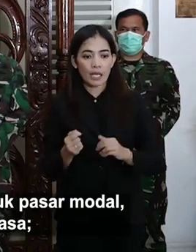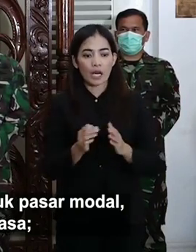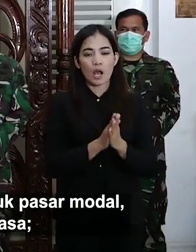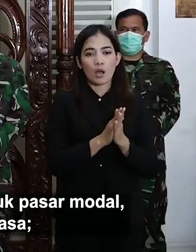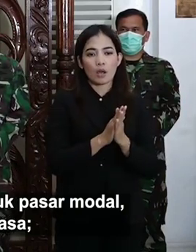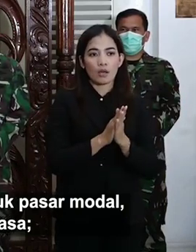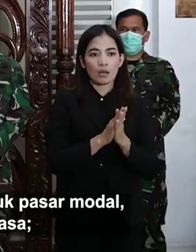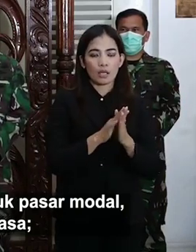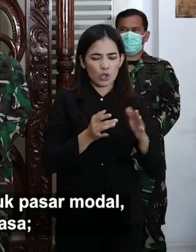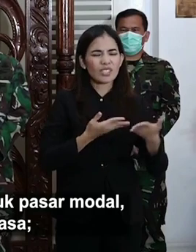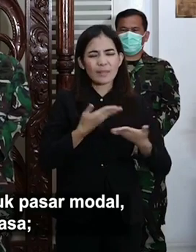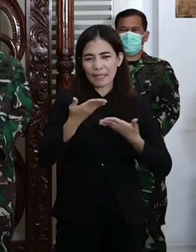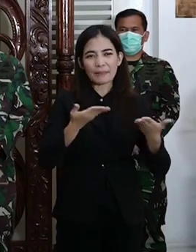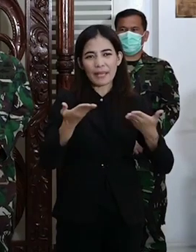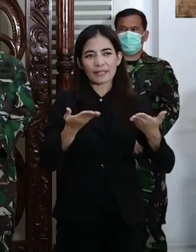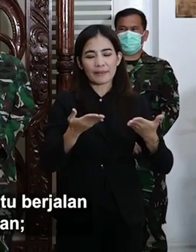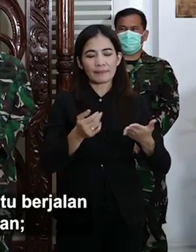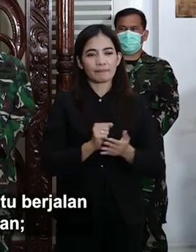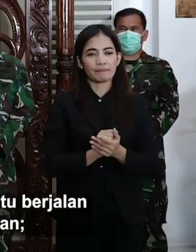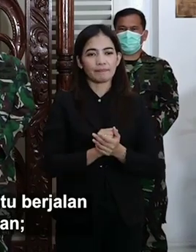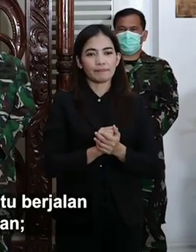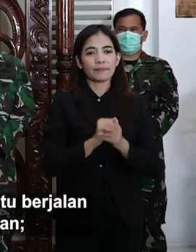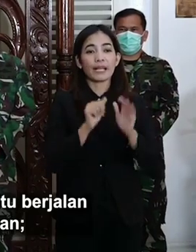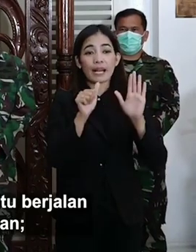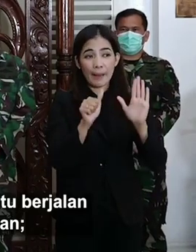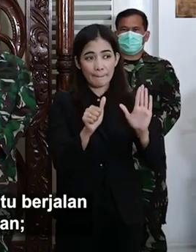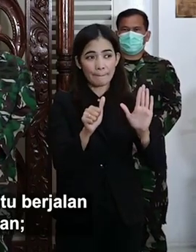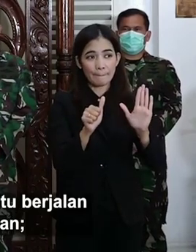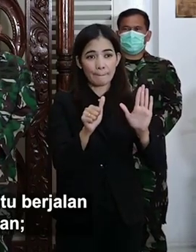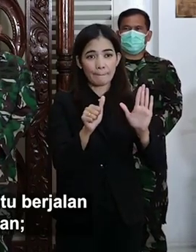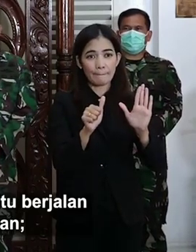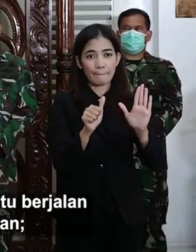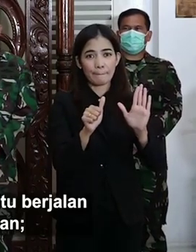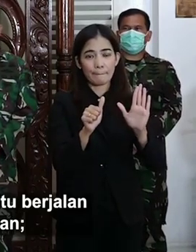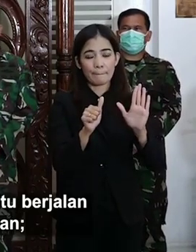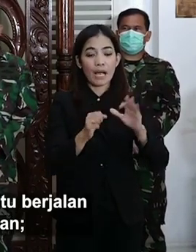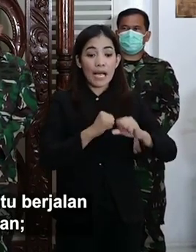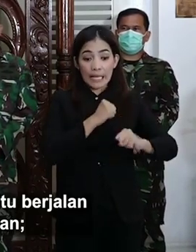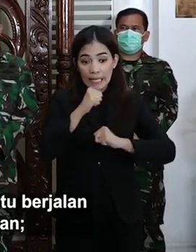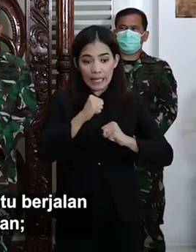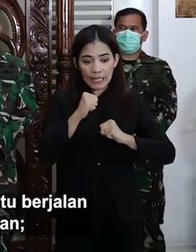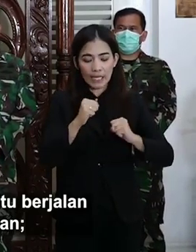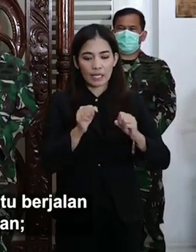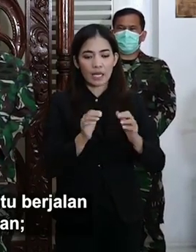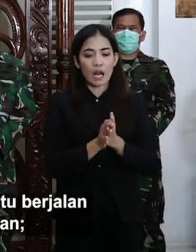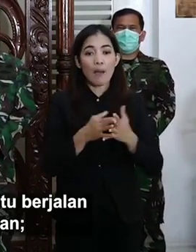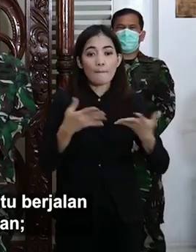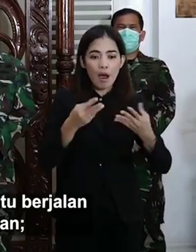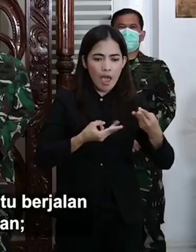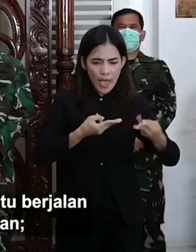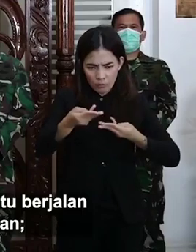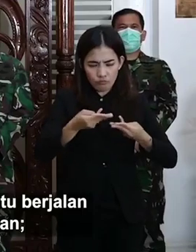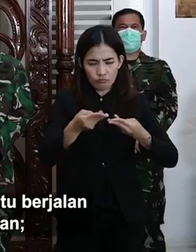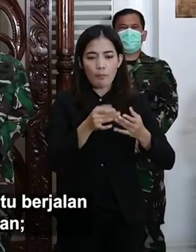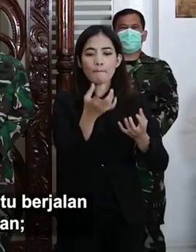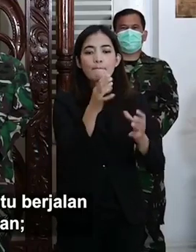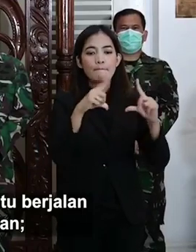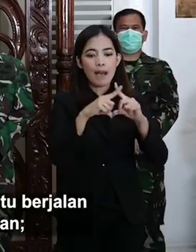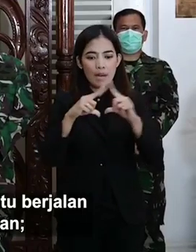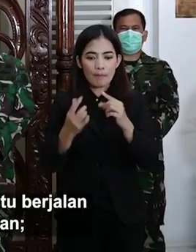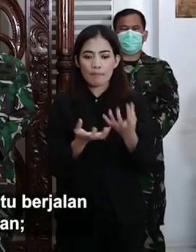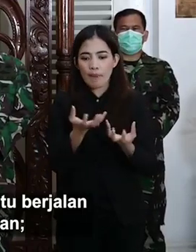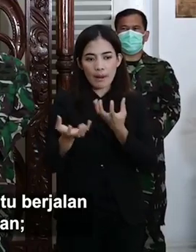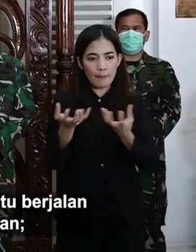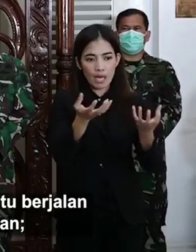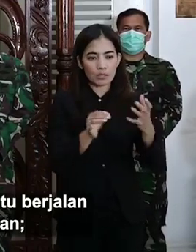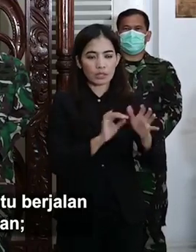semuanya berjalan seperti biasa. Kemudian kegiatan logistik, distribusi barang, itu